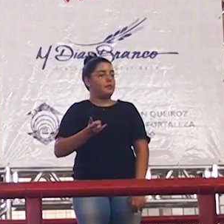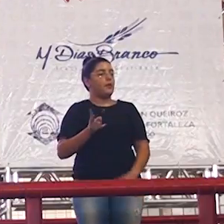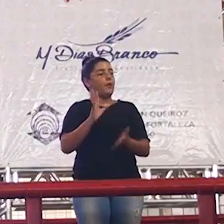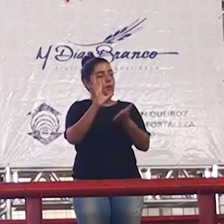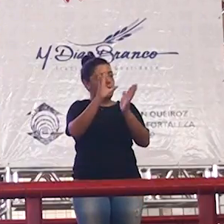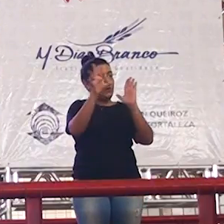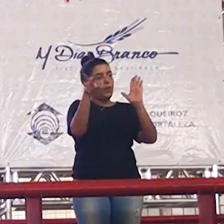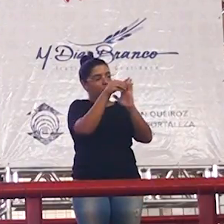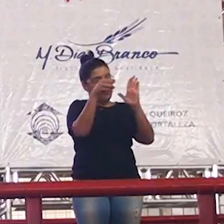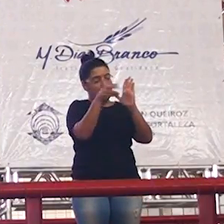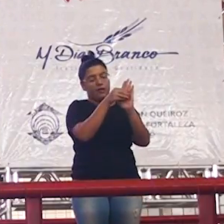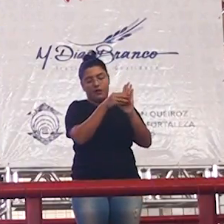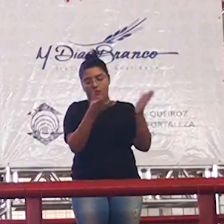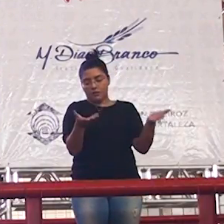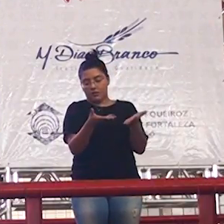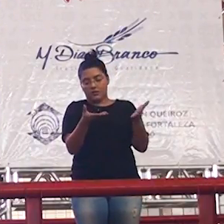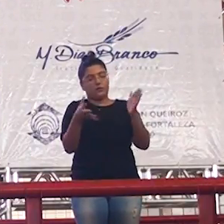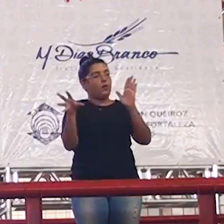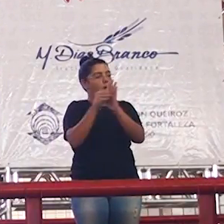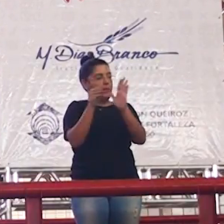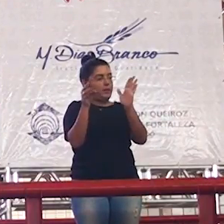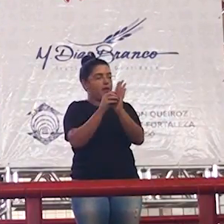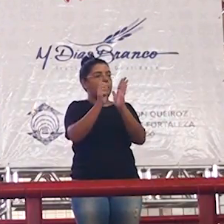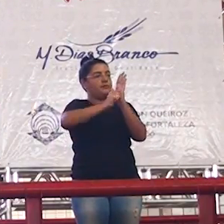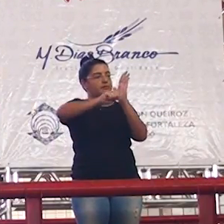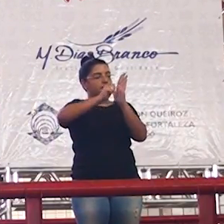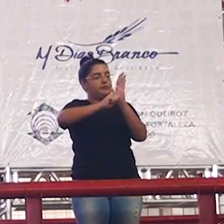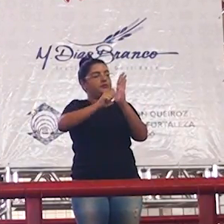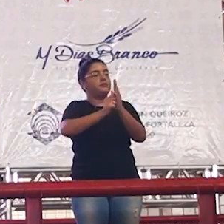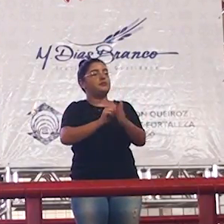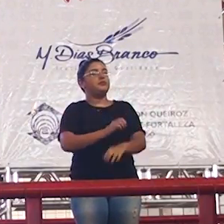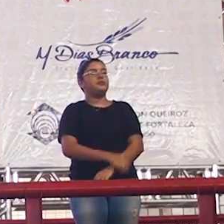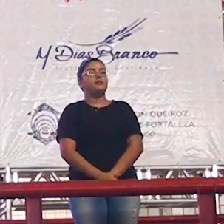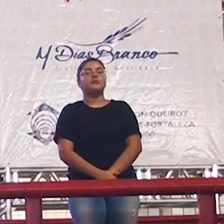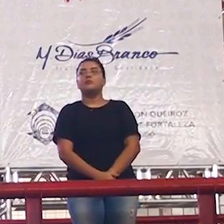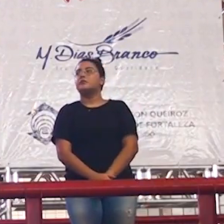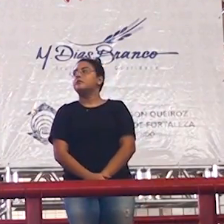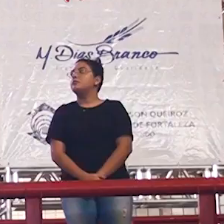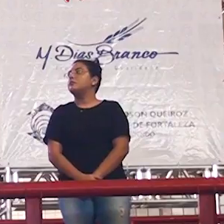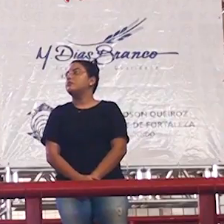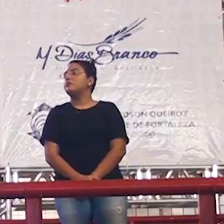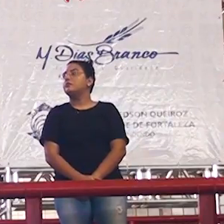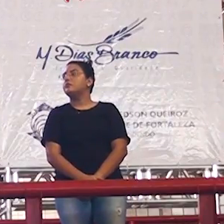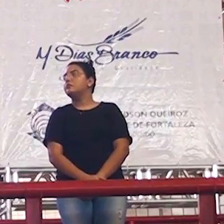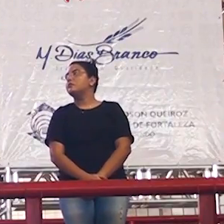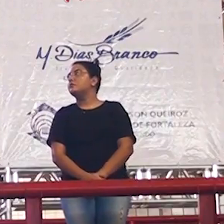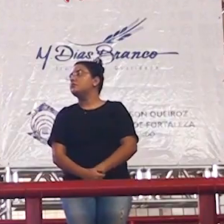aí, quem não copiou? Talvez, eu acho que não tem.